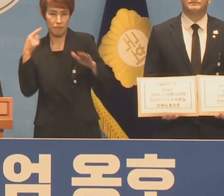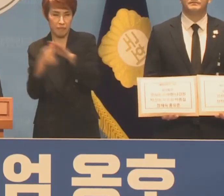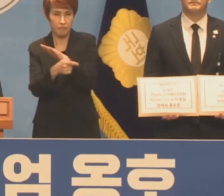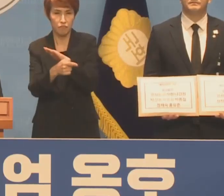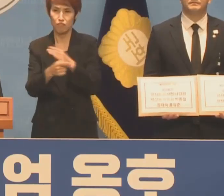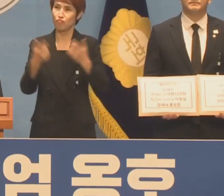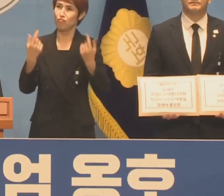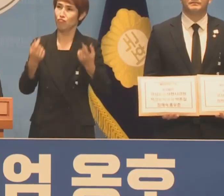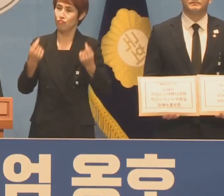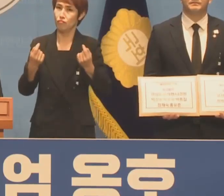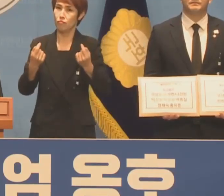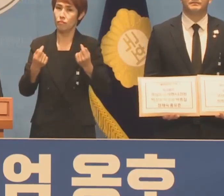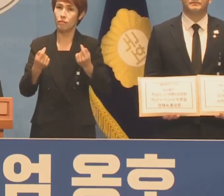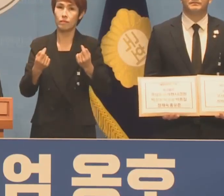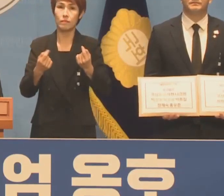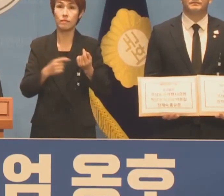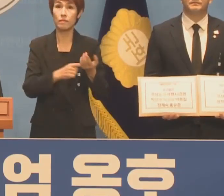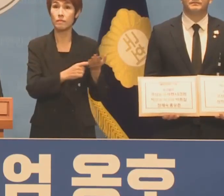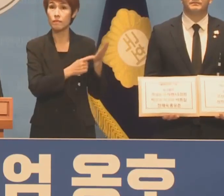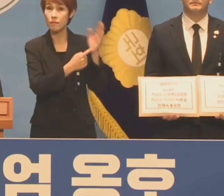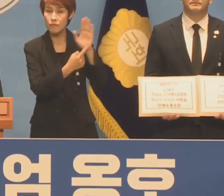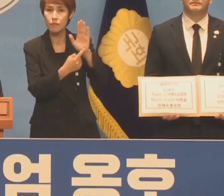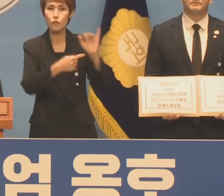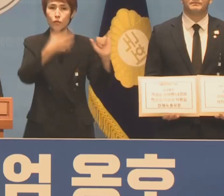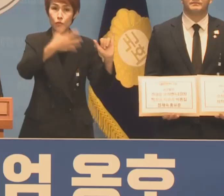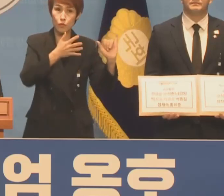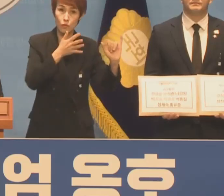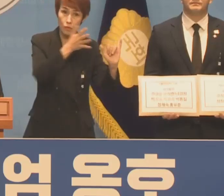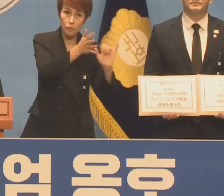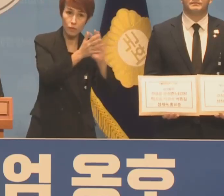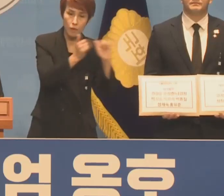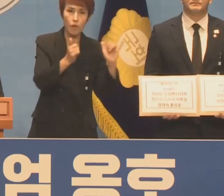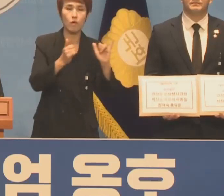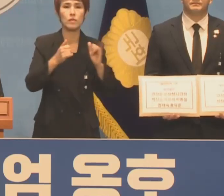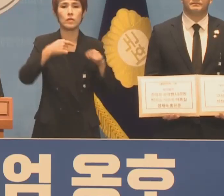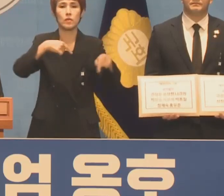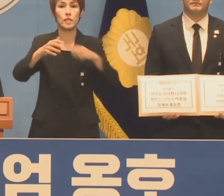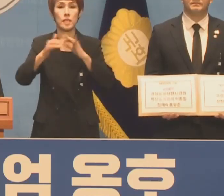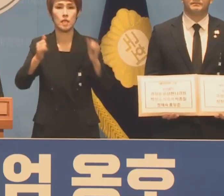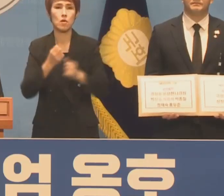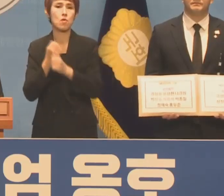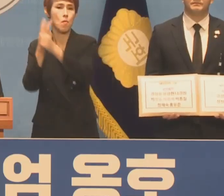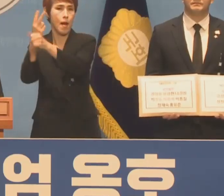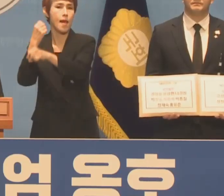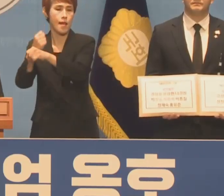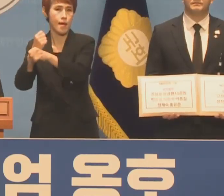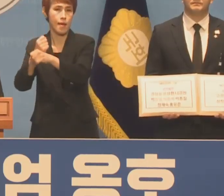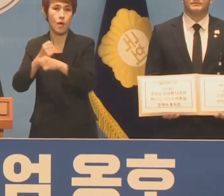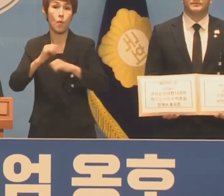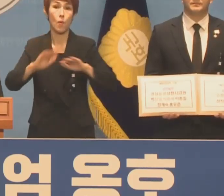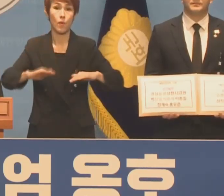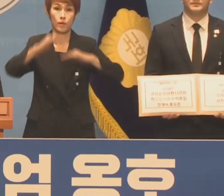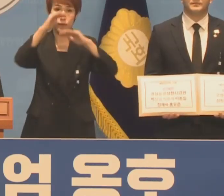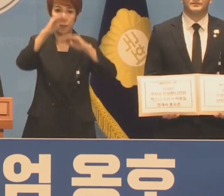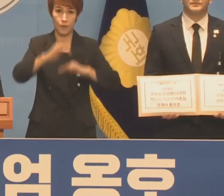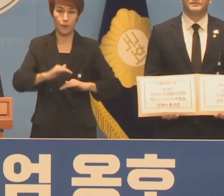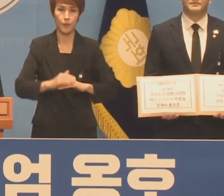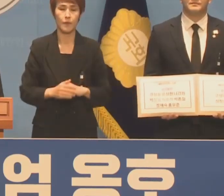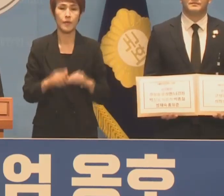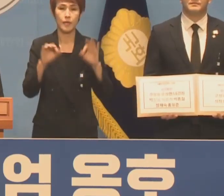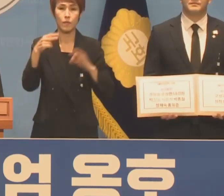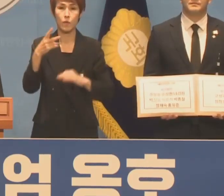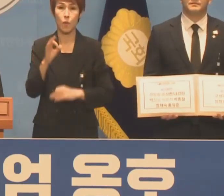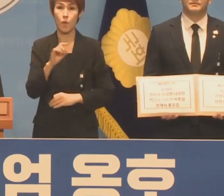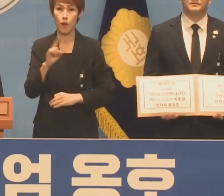정치인과 유튜버를 경찰에 고발하겠다는 내용의 기자회견을 합니다. 내용은